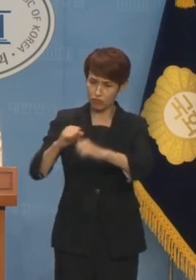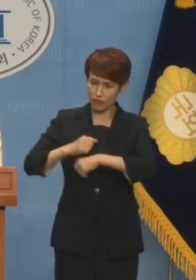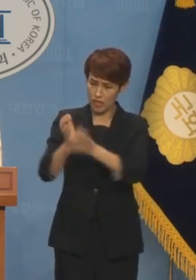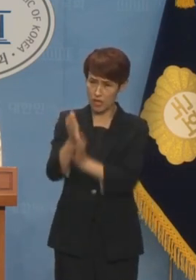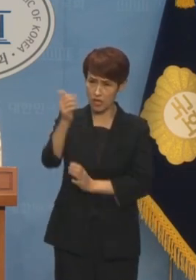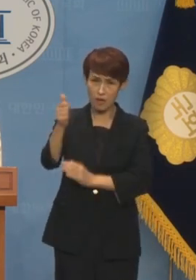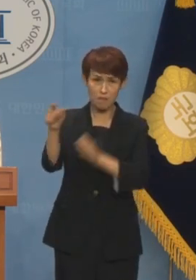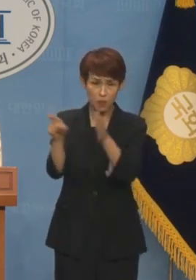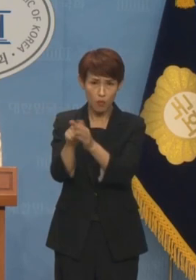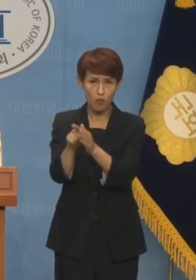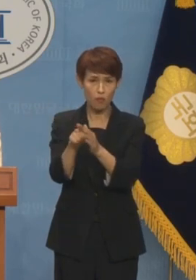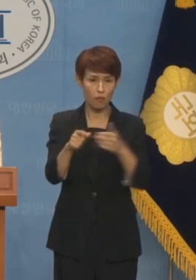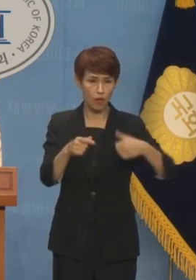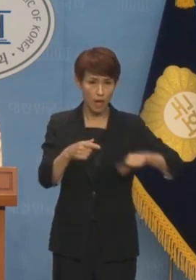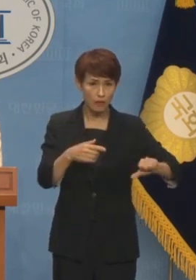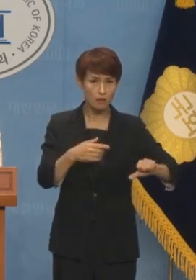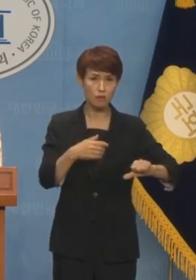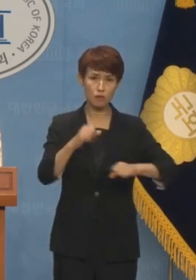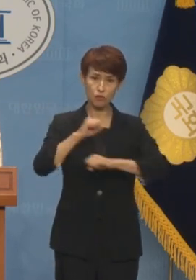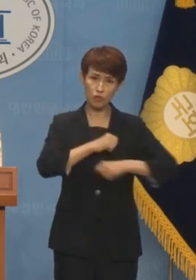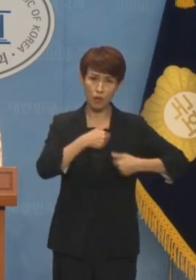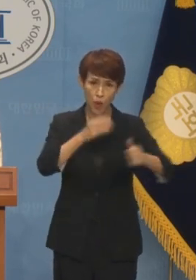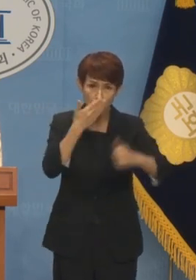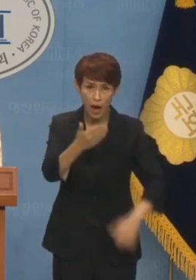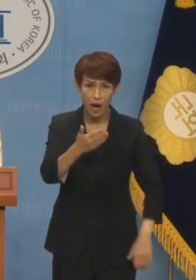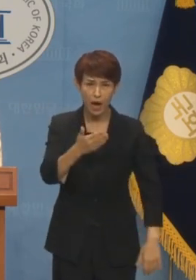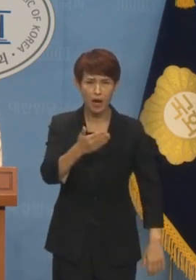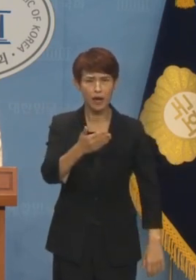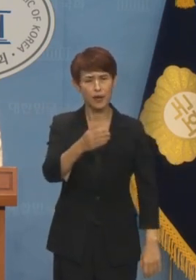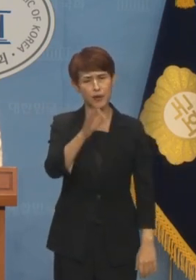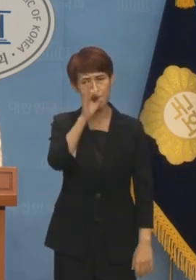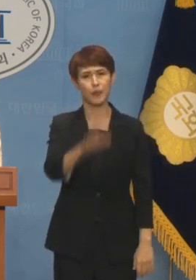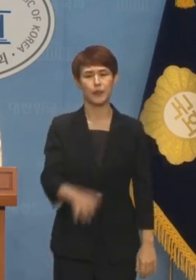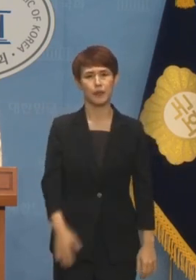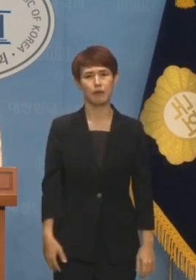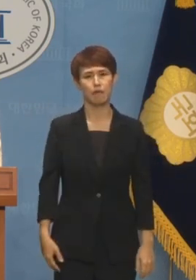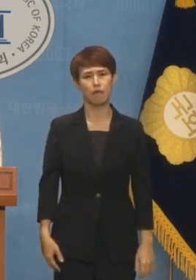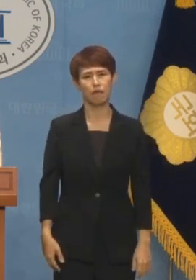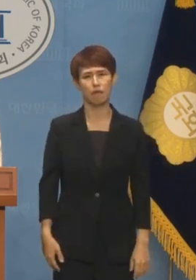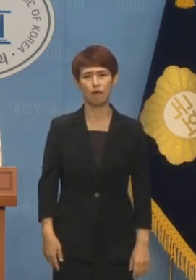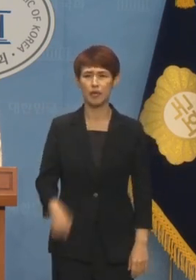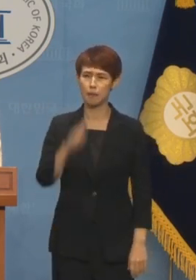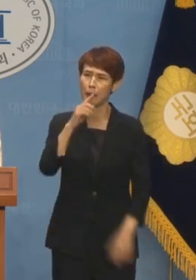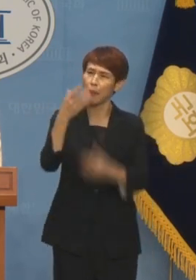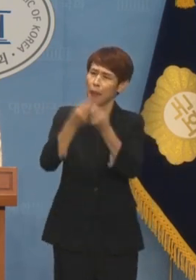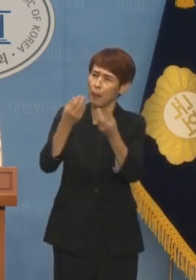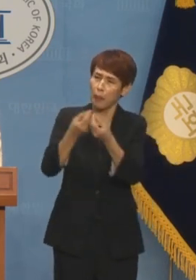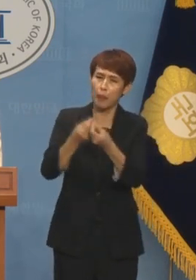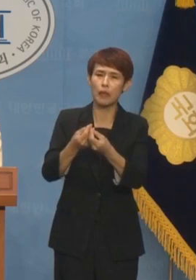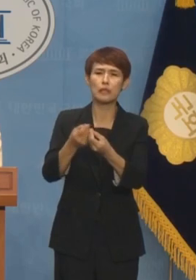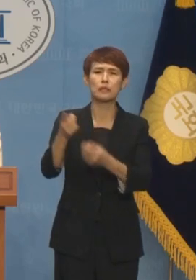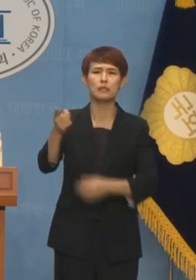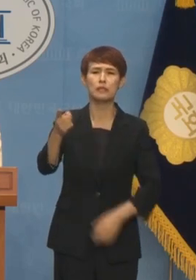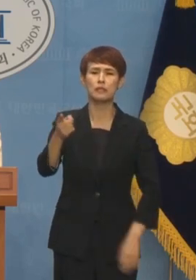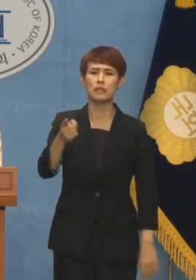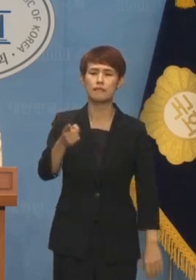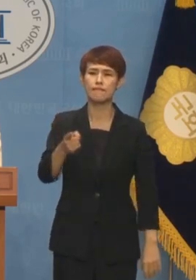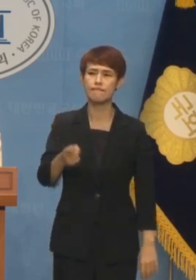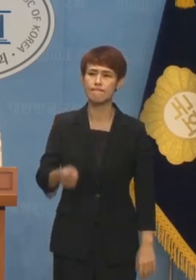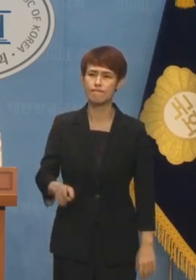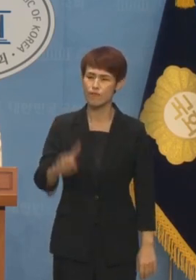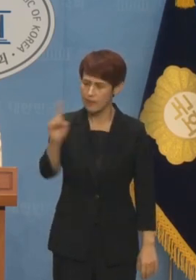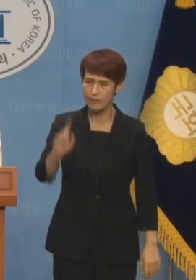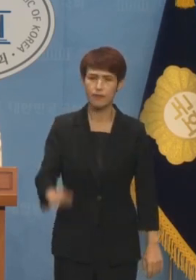믿고 청년들을 맡겨야 하는 것입니까? 이런 추악한 변명을 언제까지 들어야